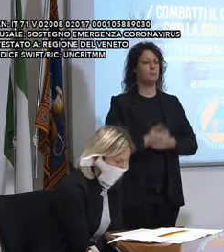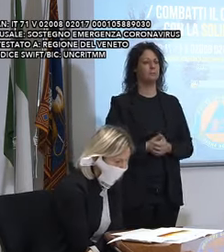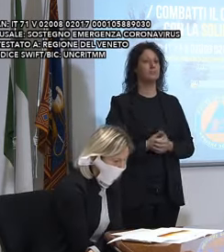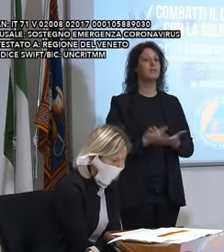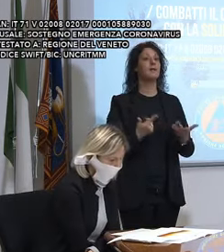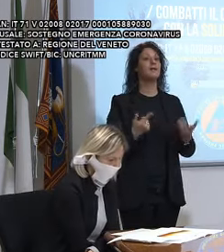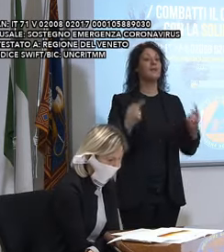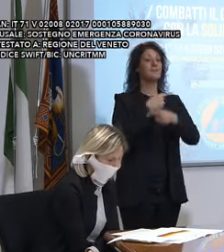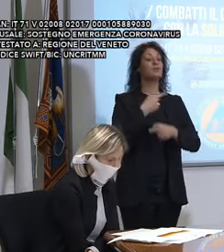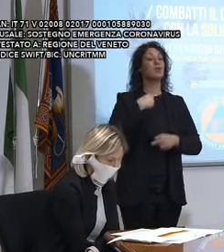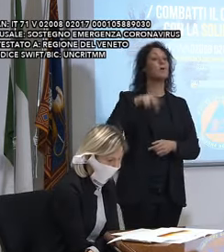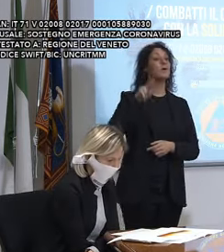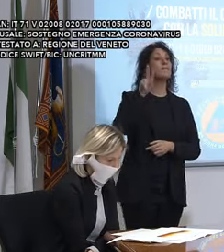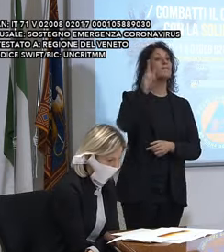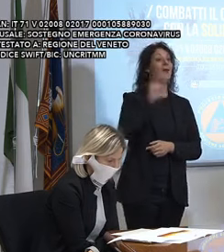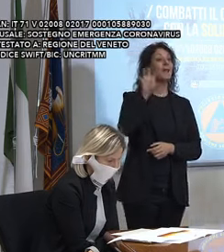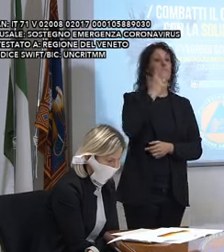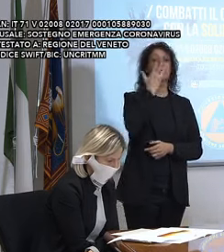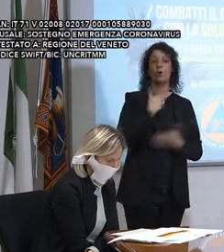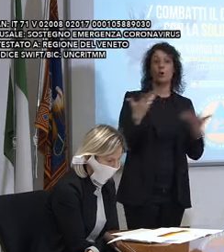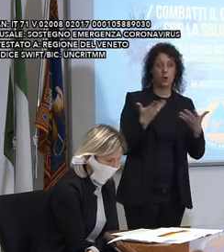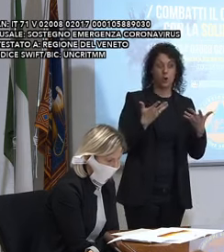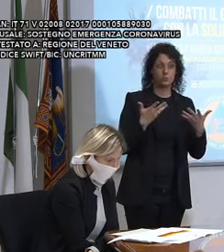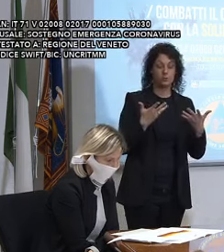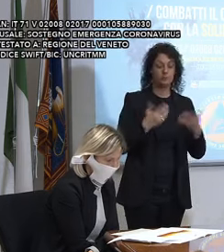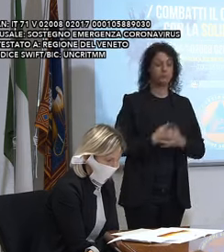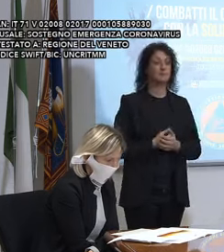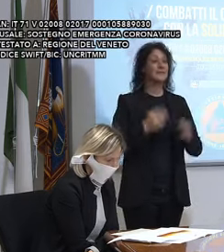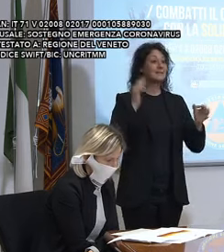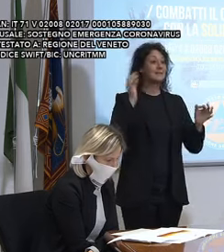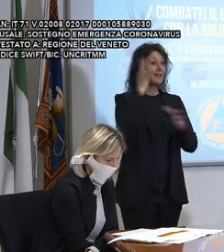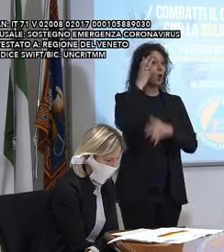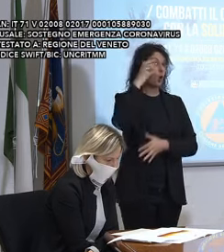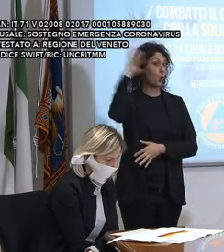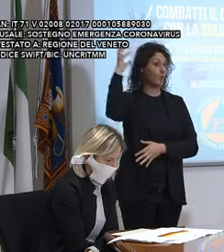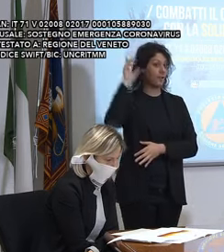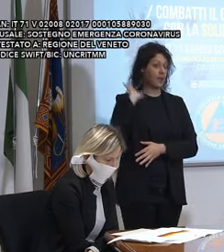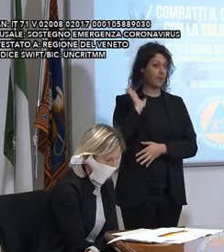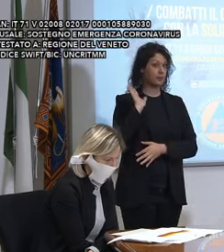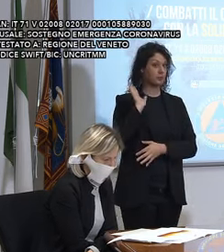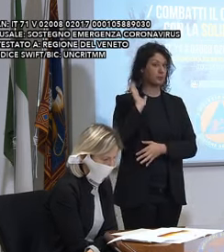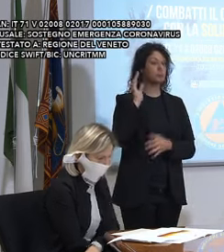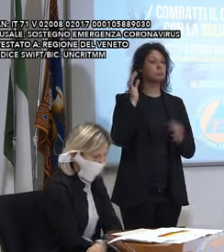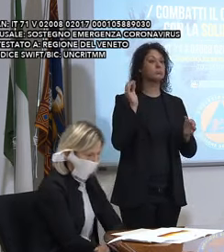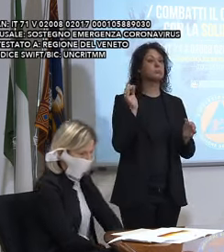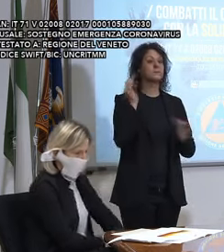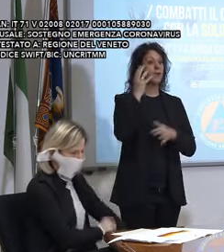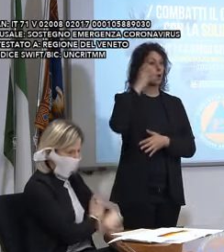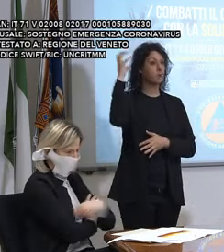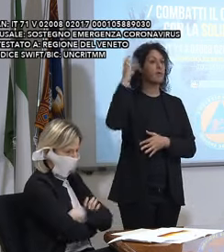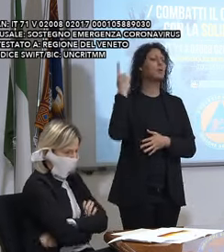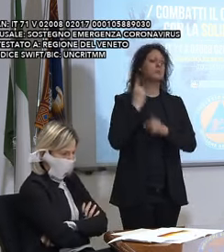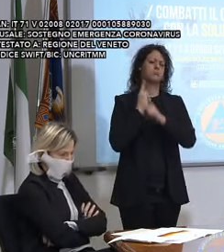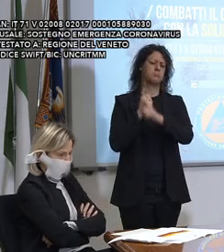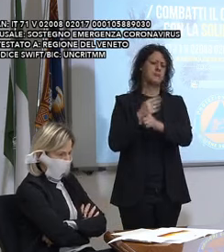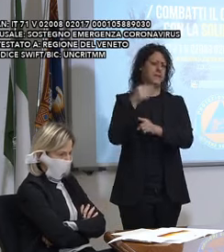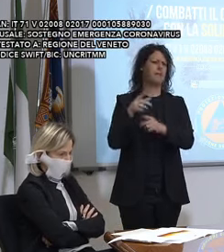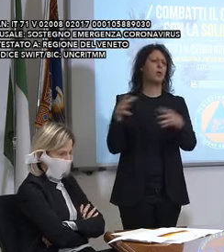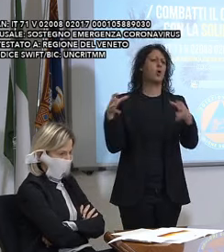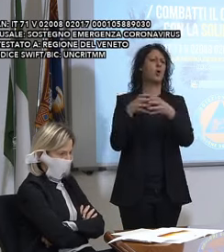della Regione del Veneto? Se il governo, per il tramite anche di una validazione del comitato